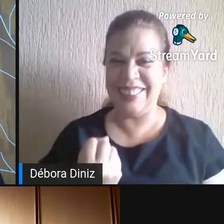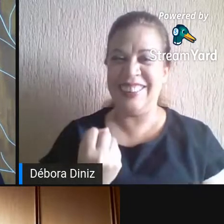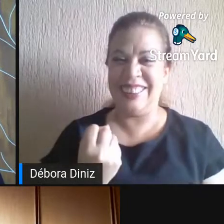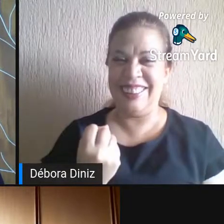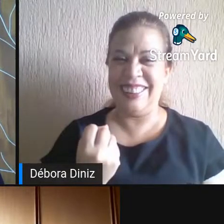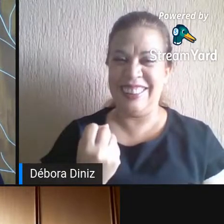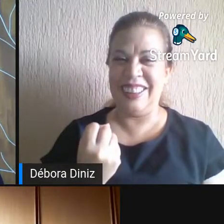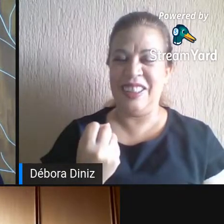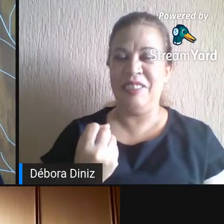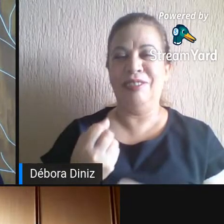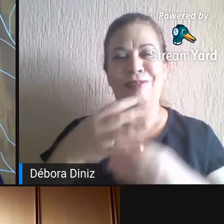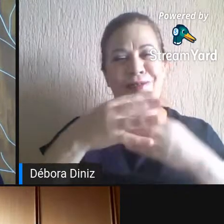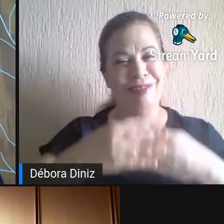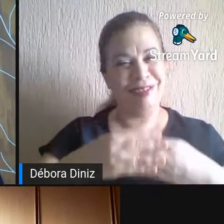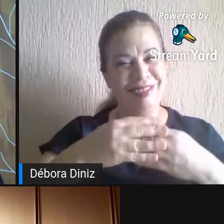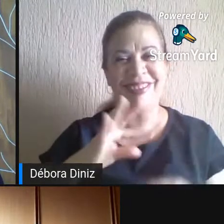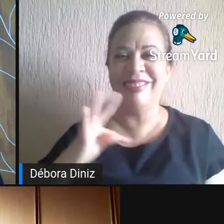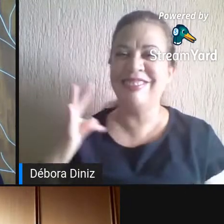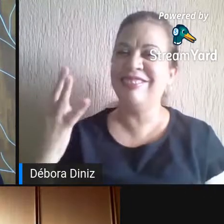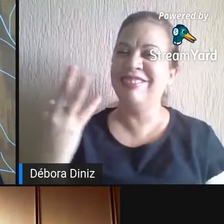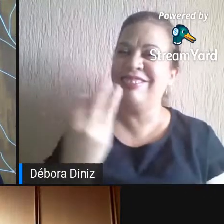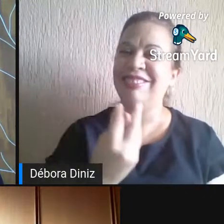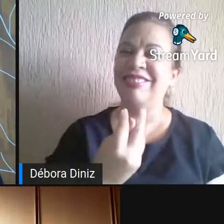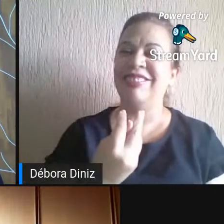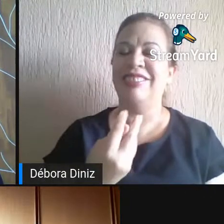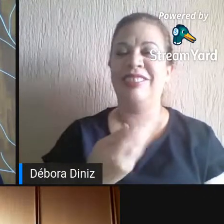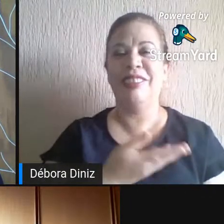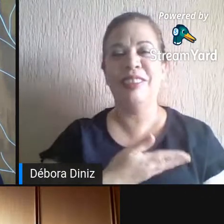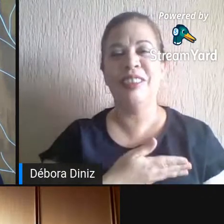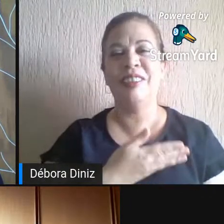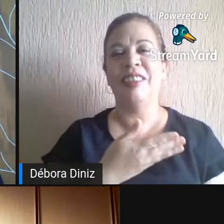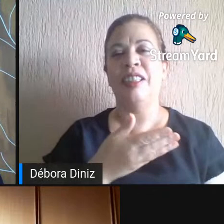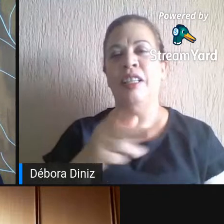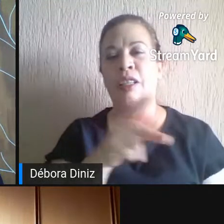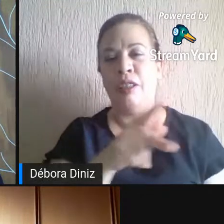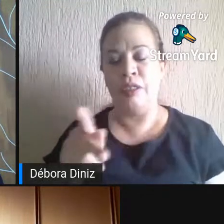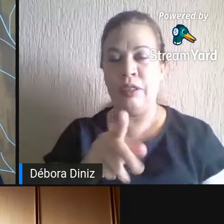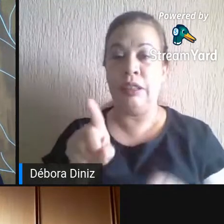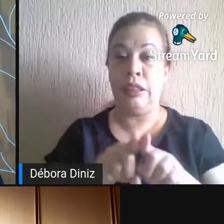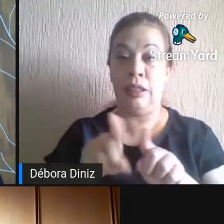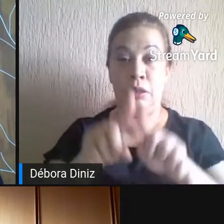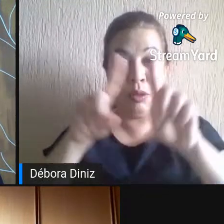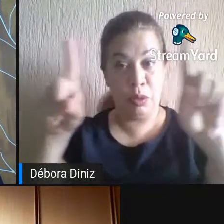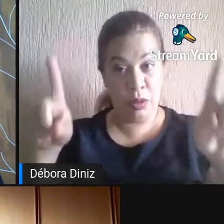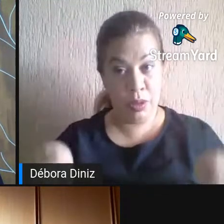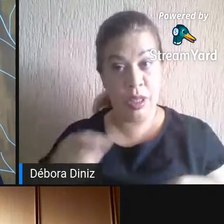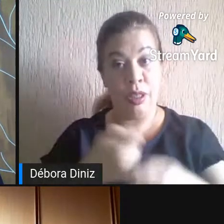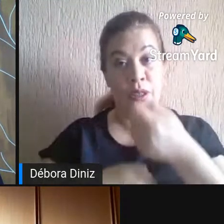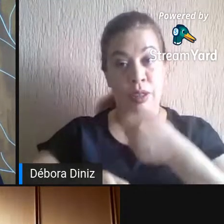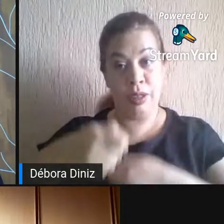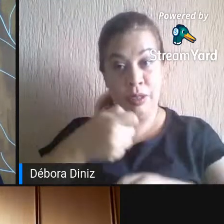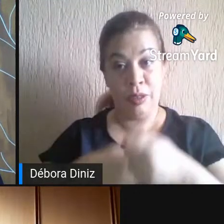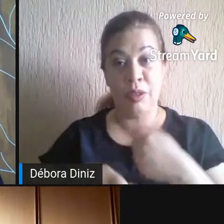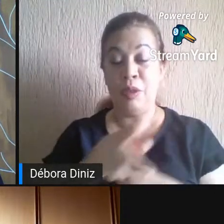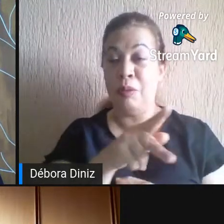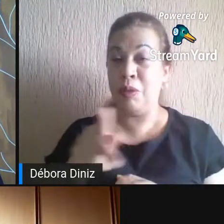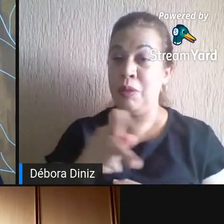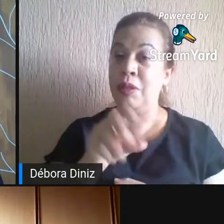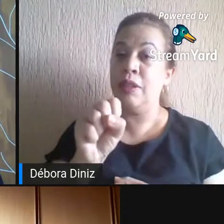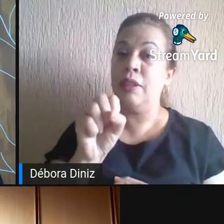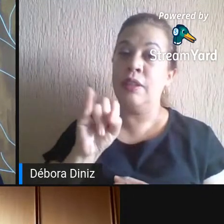gostaria de cumprimentar todos os colegas docentes e servidores administrativos do nosso instituto. É a professora Silene, coordenadora